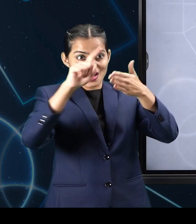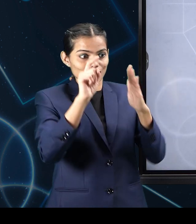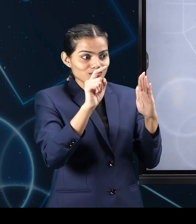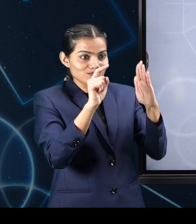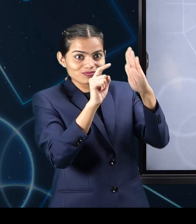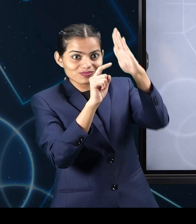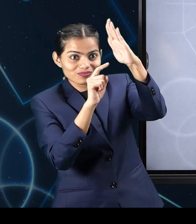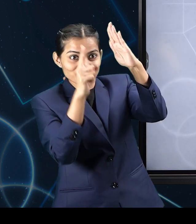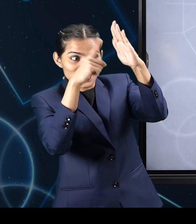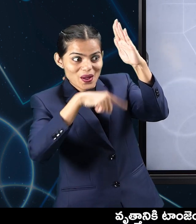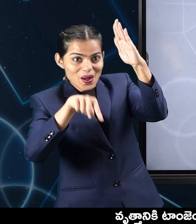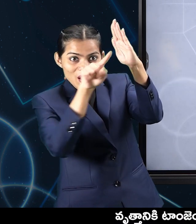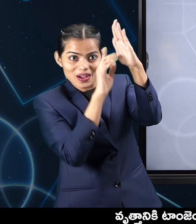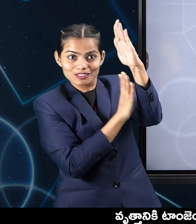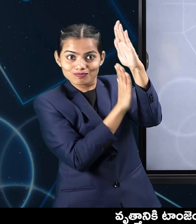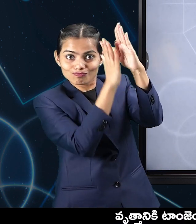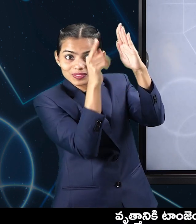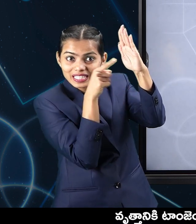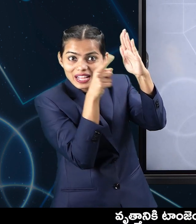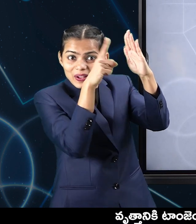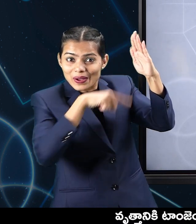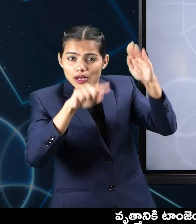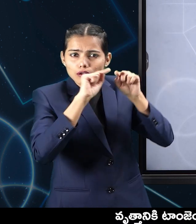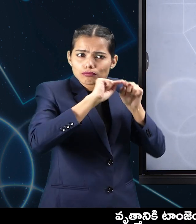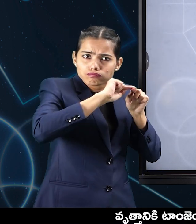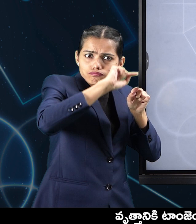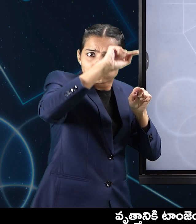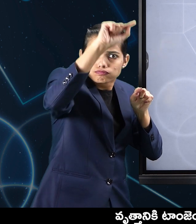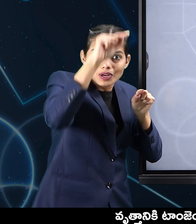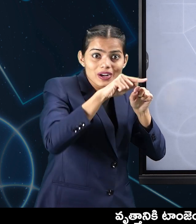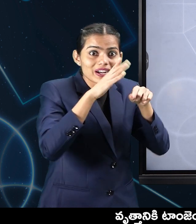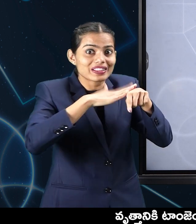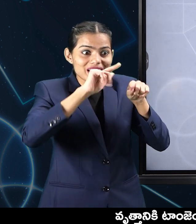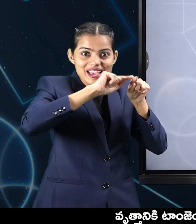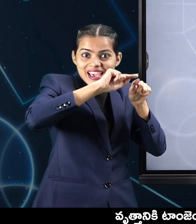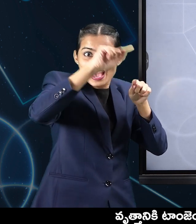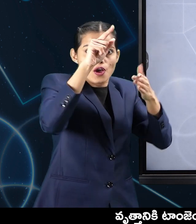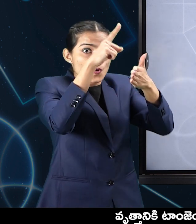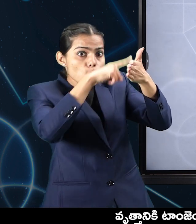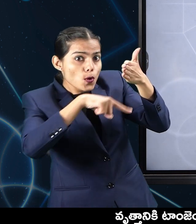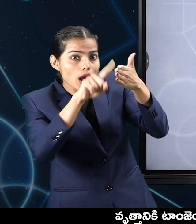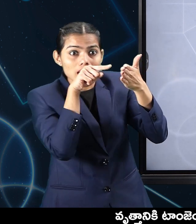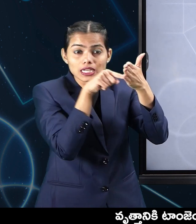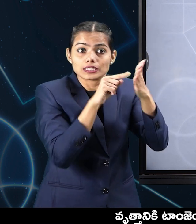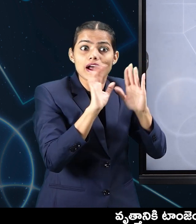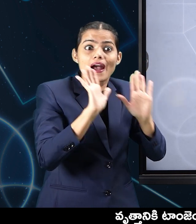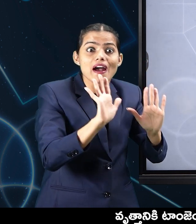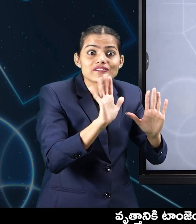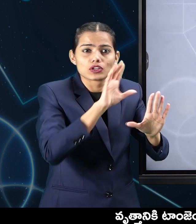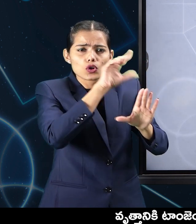టాంజెంట్. వృత్తానికి టాంజెంట్ అనేది సరిగ్గా ఒక బిందువు వద్ద సర్కిల్ను తాకే రేఖ.